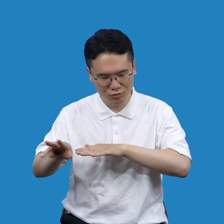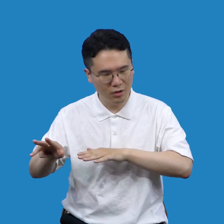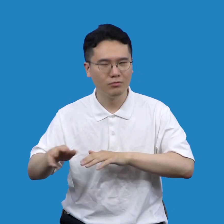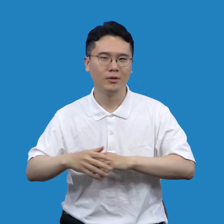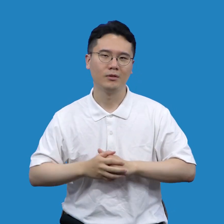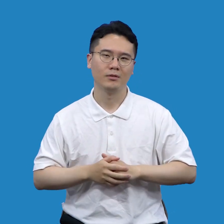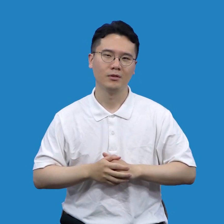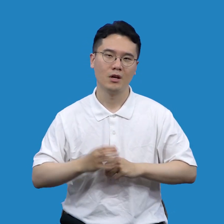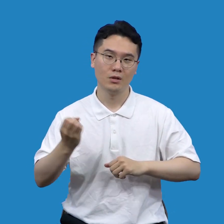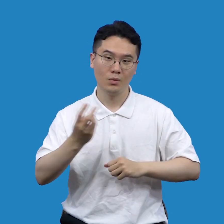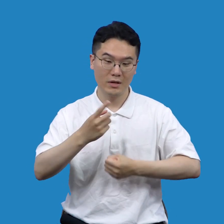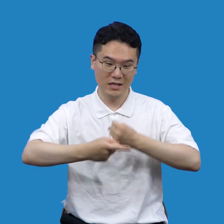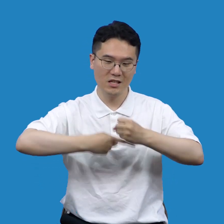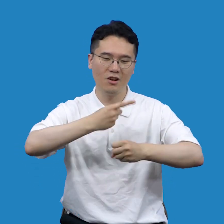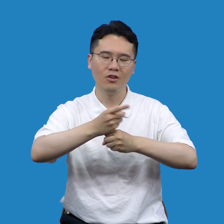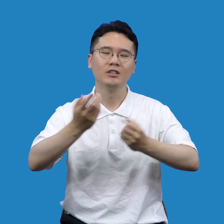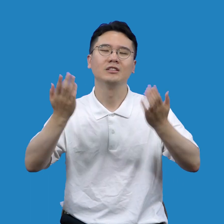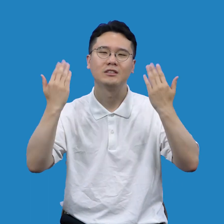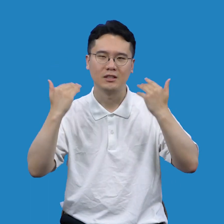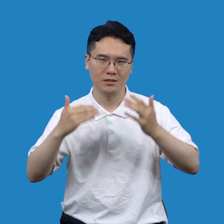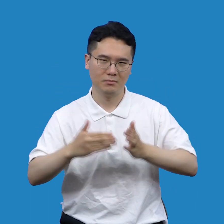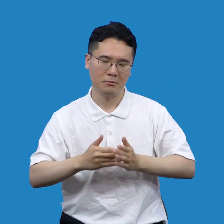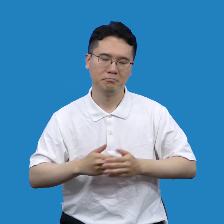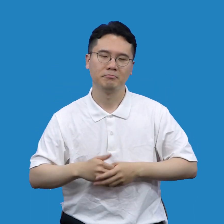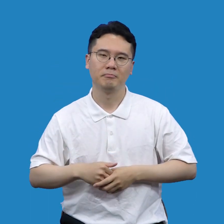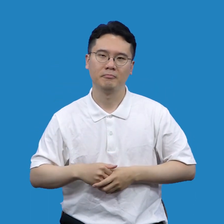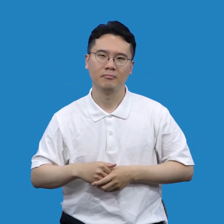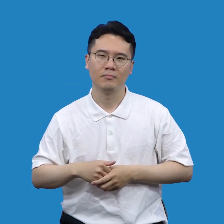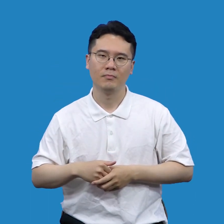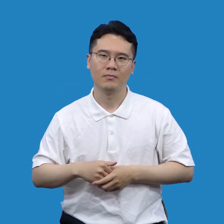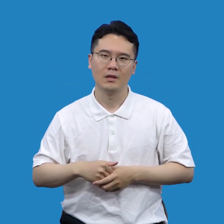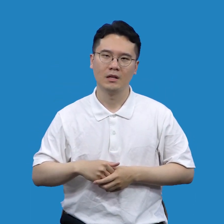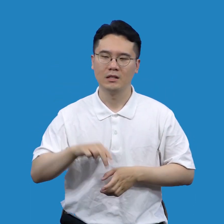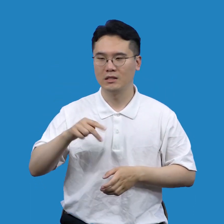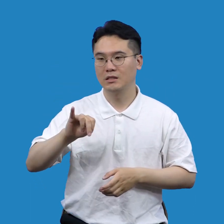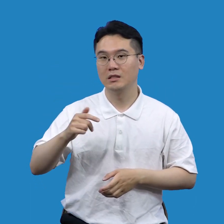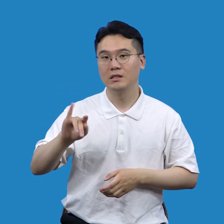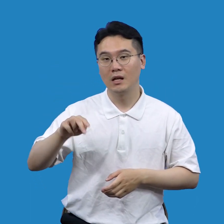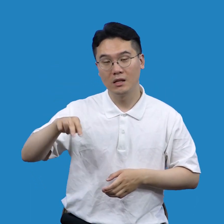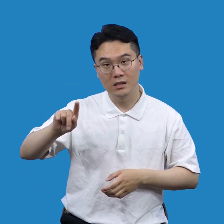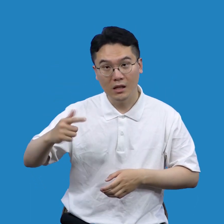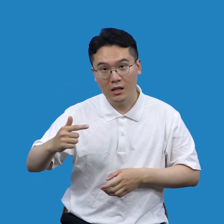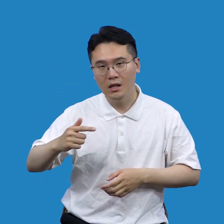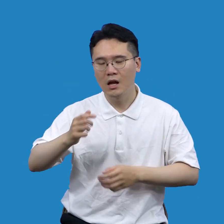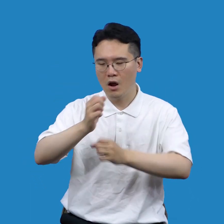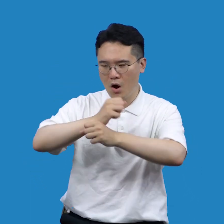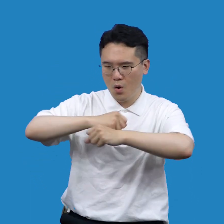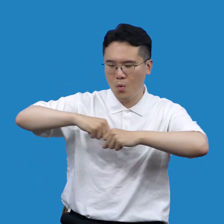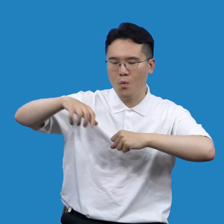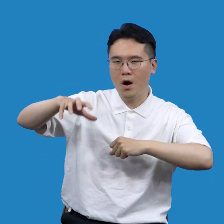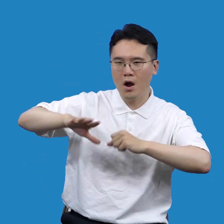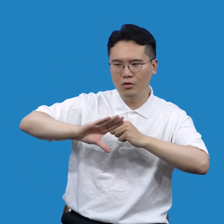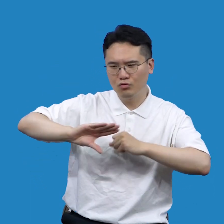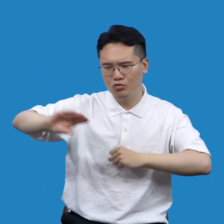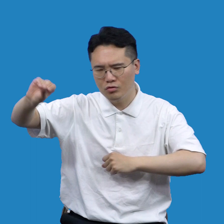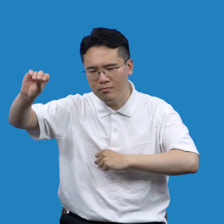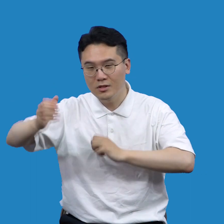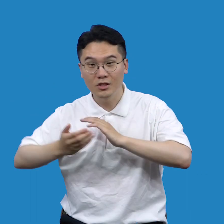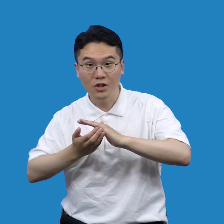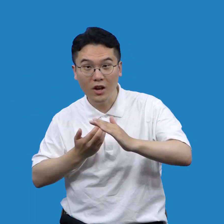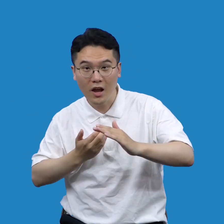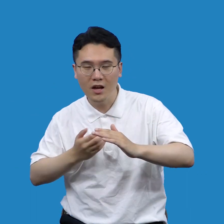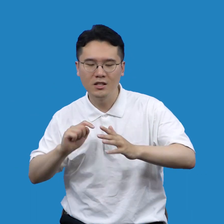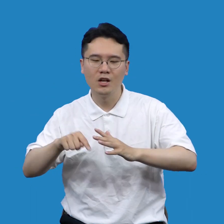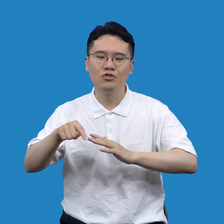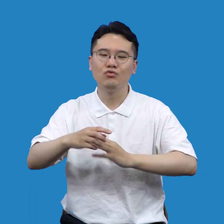지났습니다. 시내산에서 다시 광야의 출발을 앞두고 유월절을 맞이하자 그들은